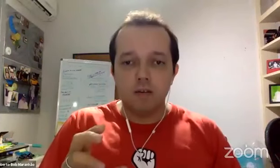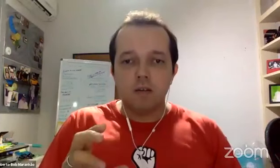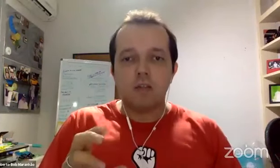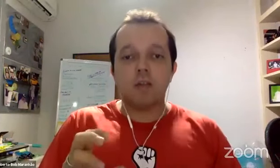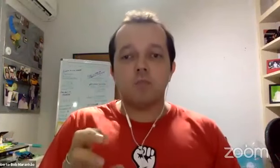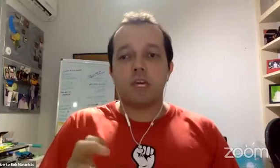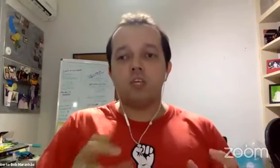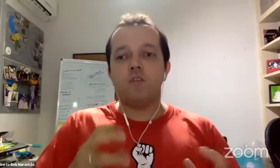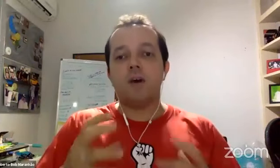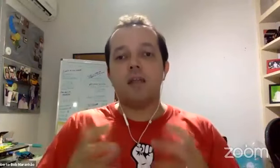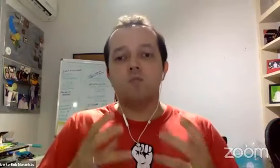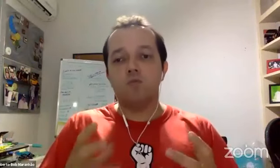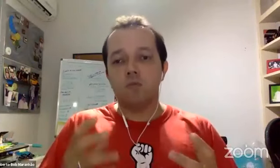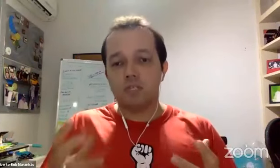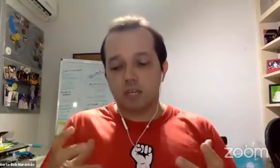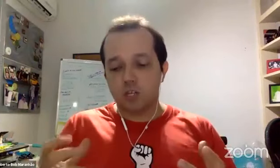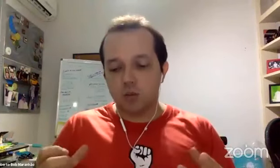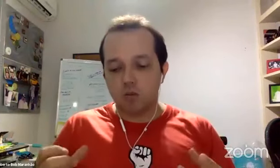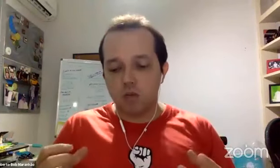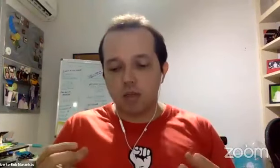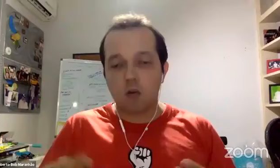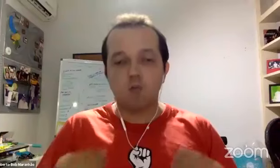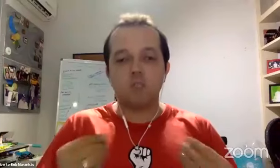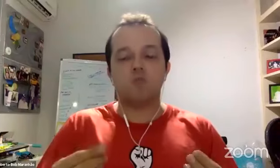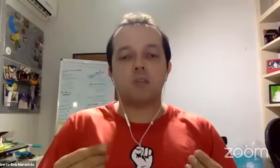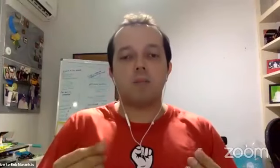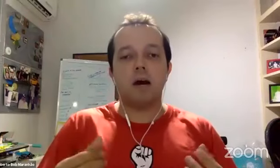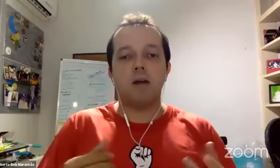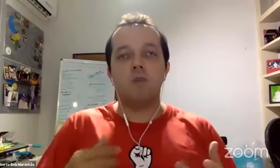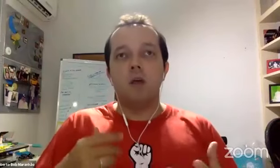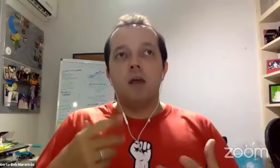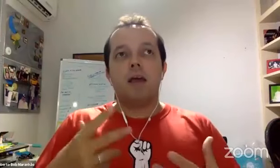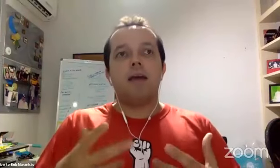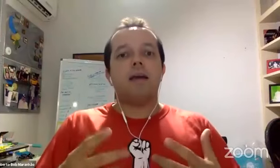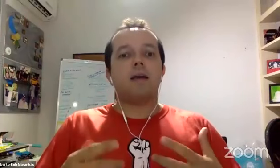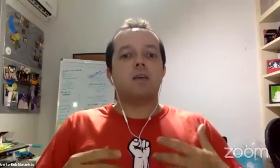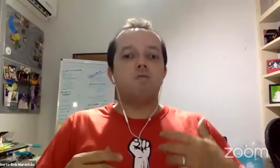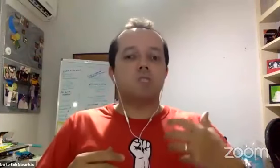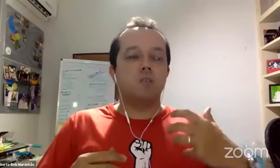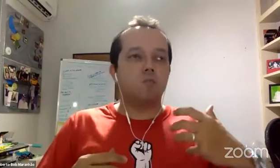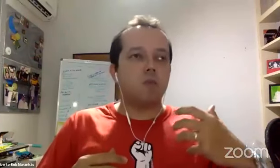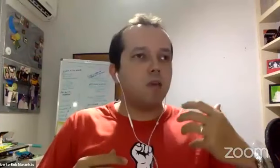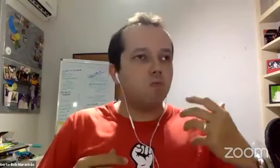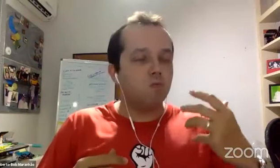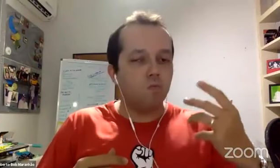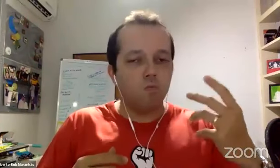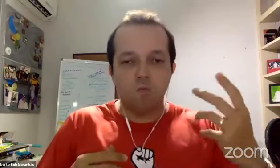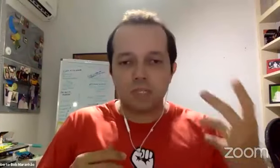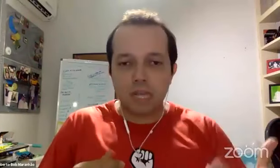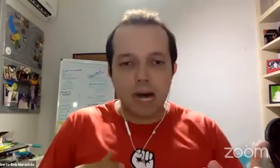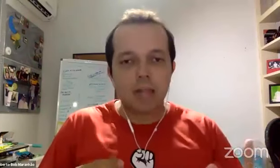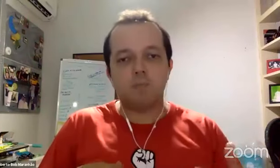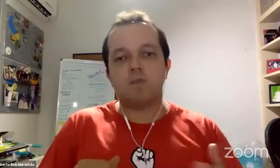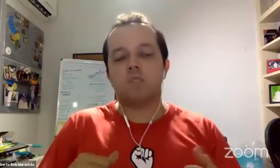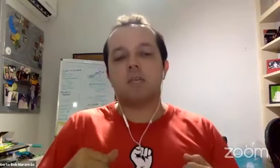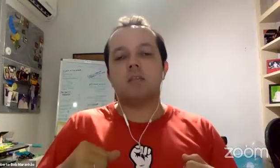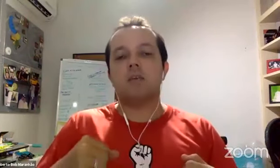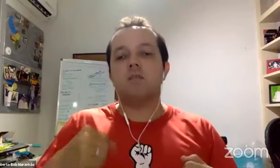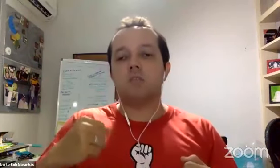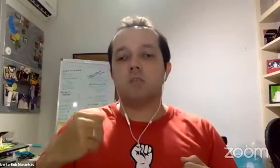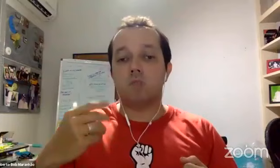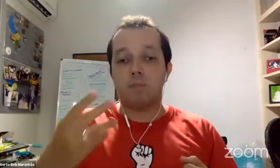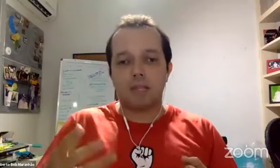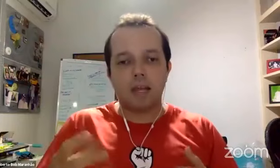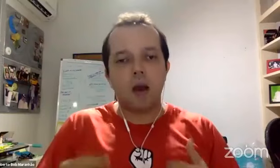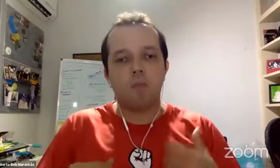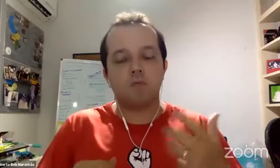agir, né? Porque a gente fala muito dessa questão da condição de trabalho, que você não tem uma sala para você atender,